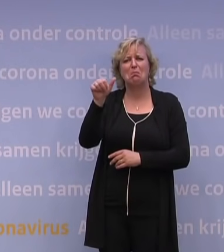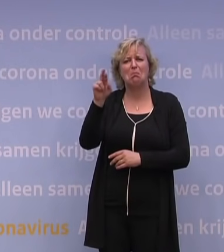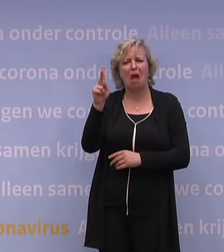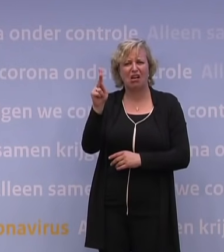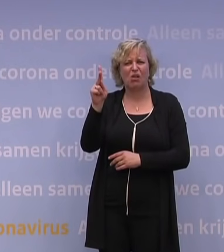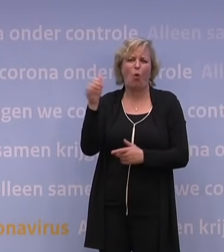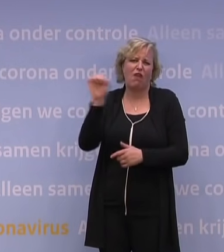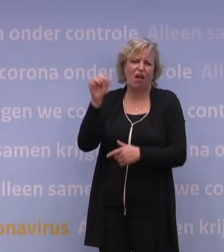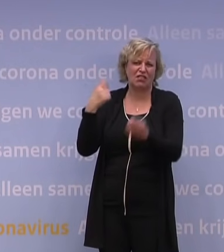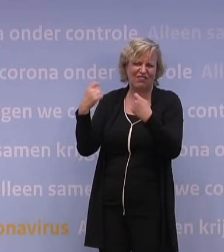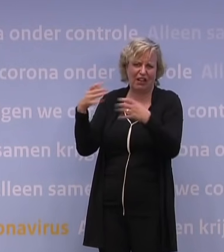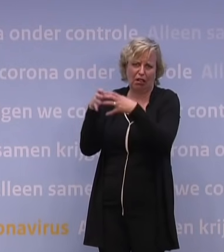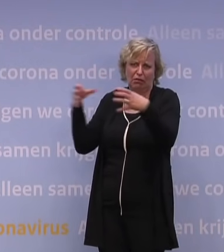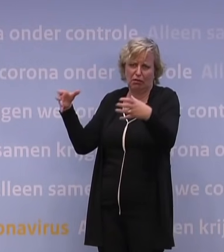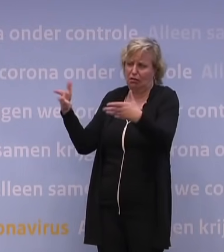mooie grote warenhuizen.